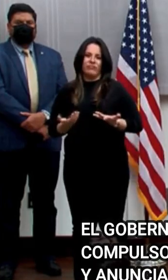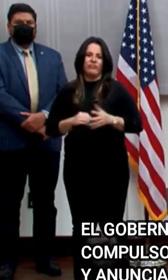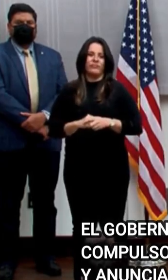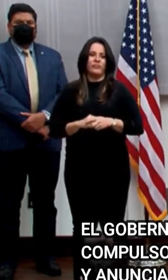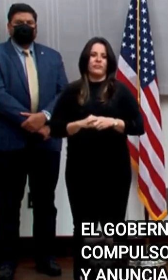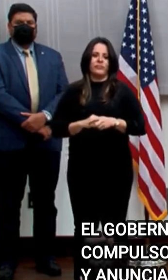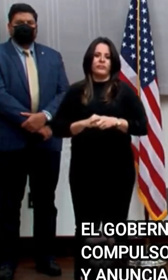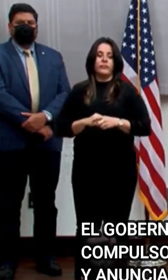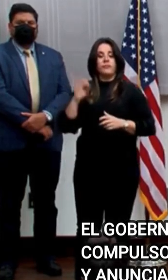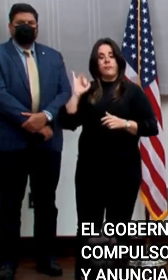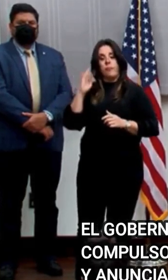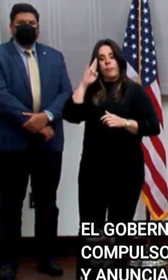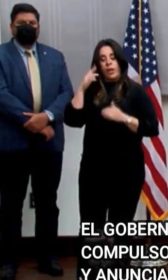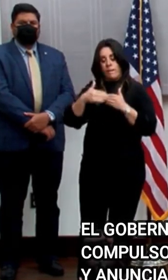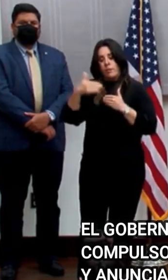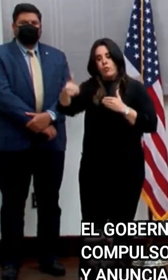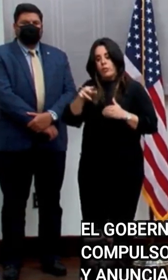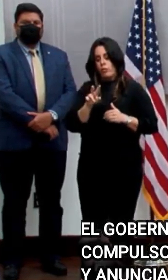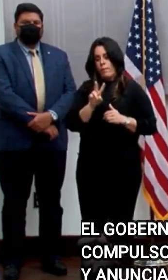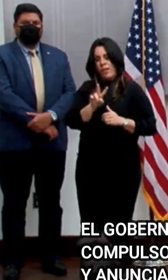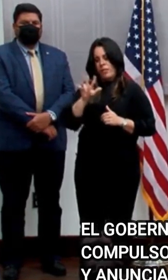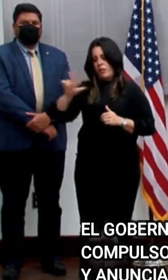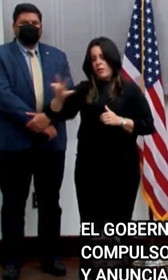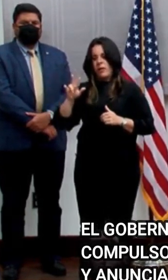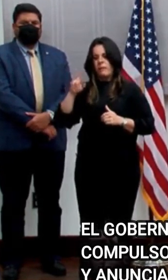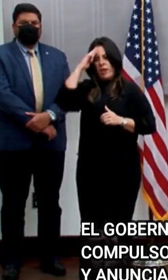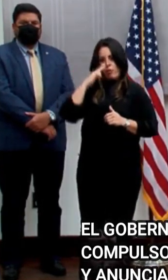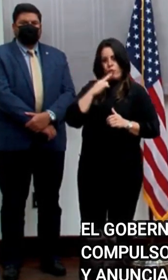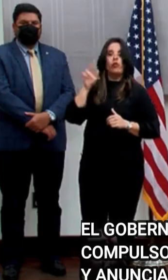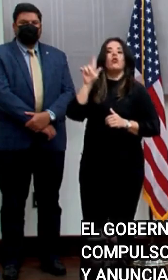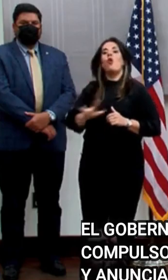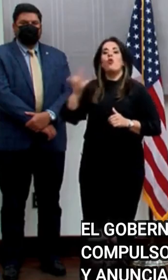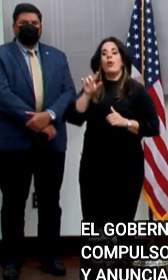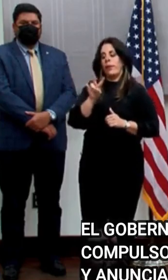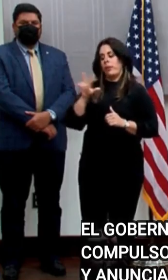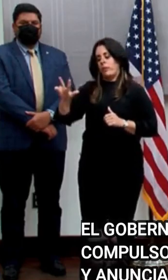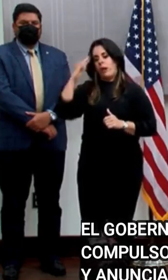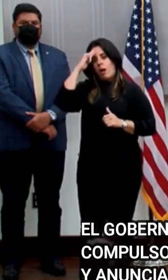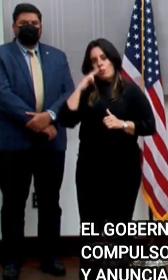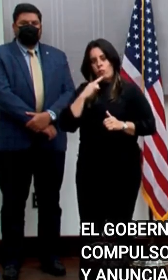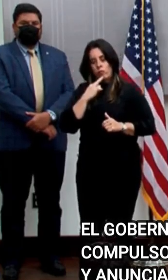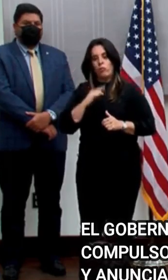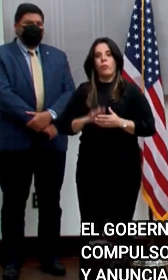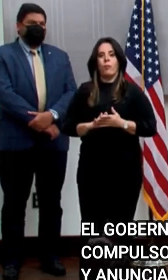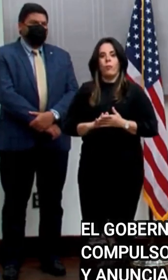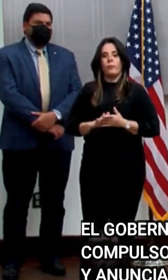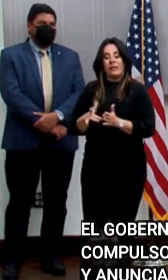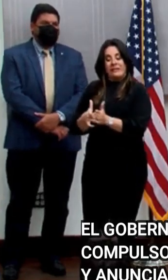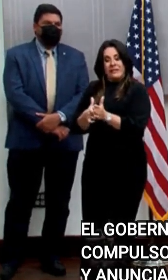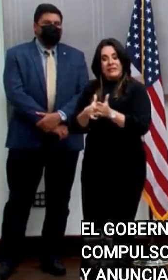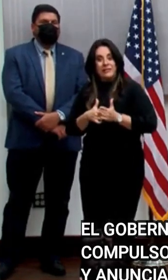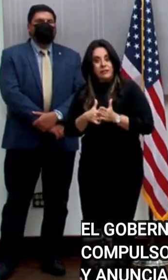dichas disposiciones tendrán y se expondrán a multas de hasta cinco mil dólares penas de cárcel de hasta seis meses o ambas penas